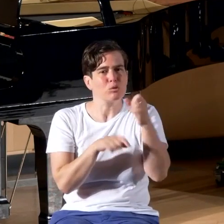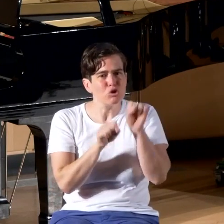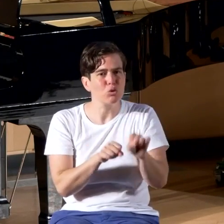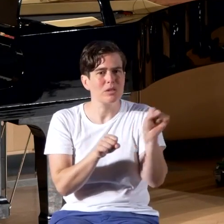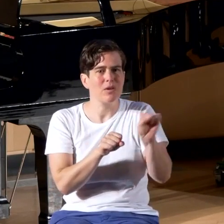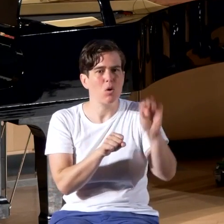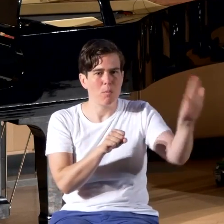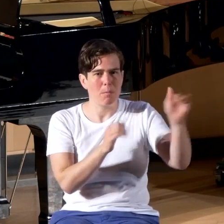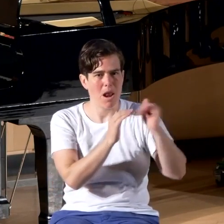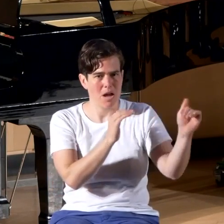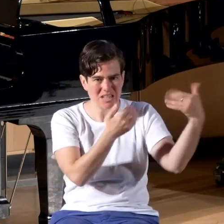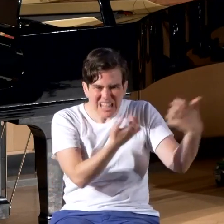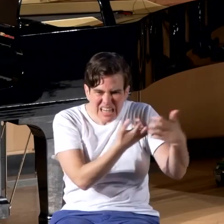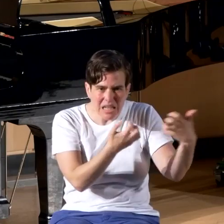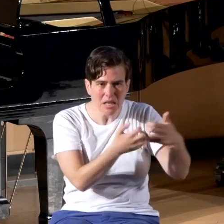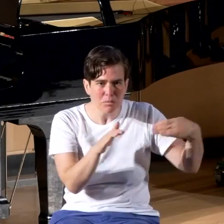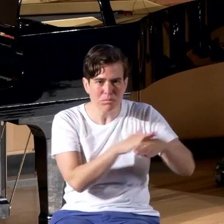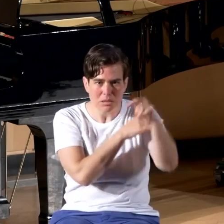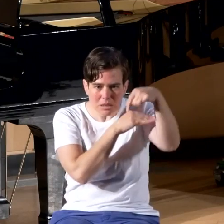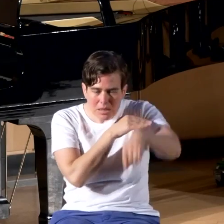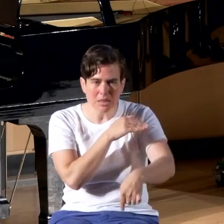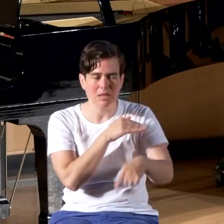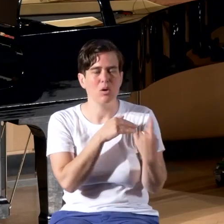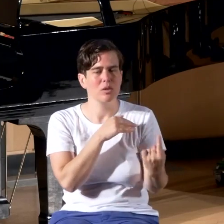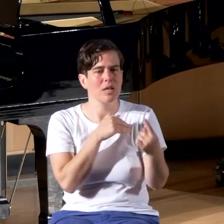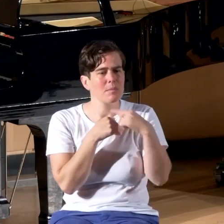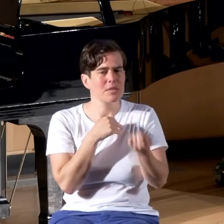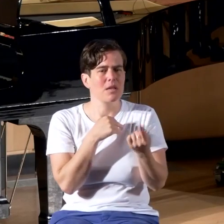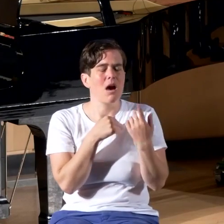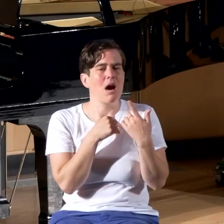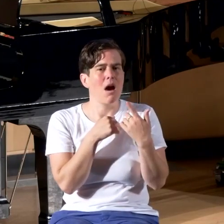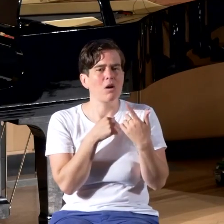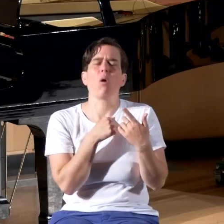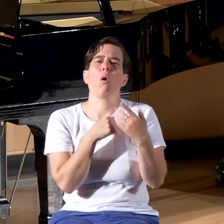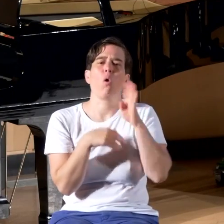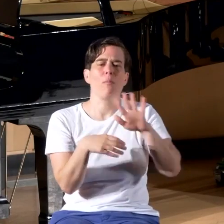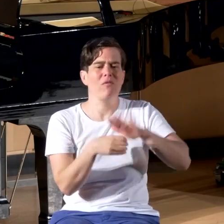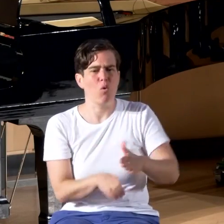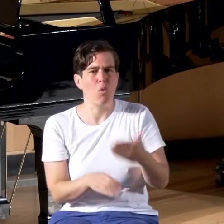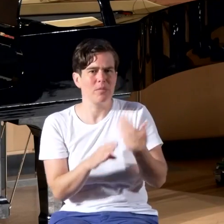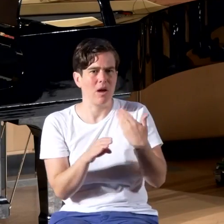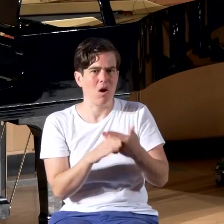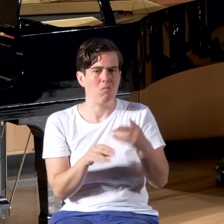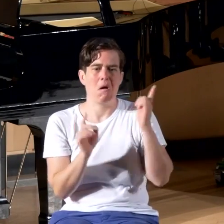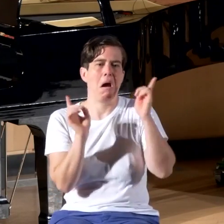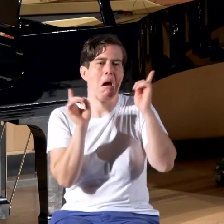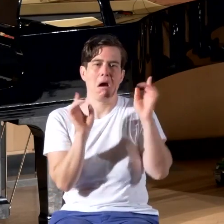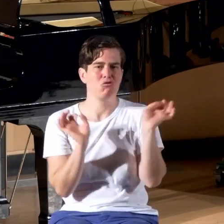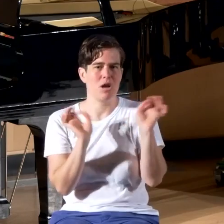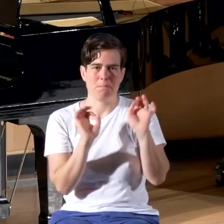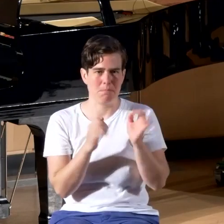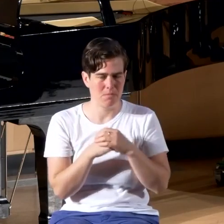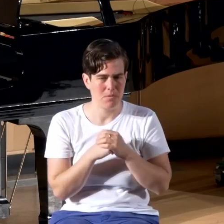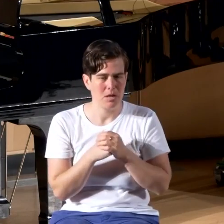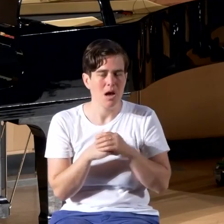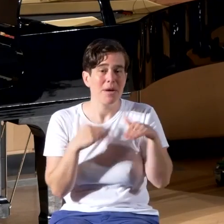diese angeblich und ganz pauschal homophob seien. Diese Art und Weise, wie hier